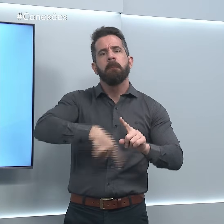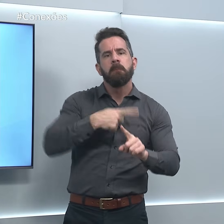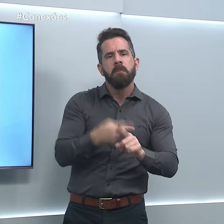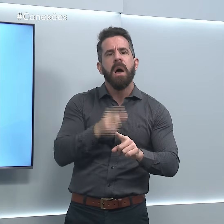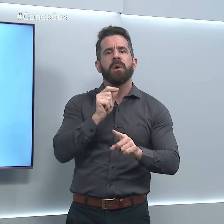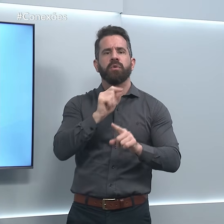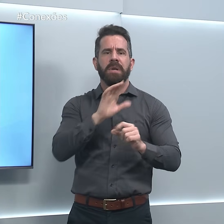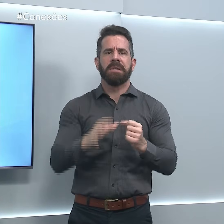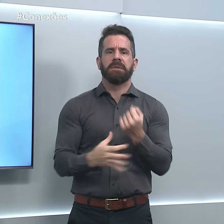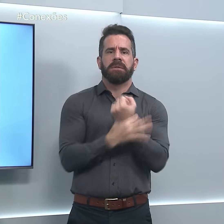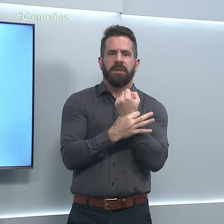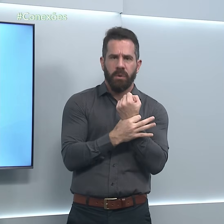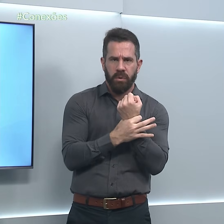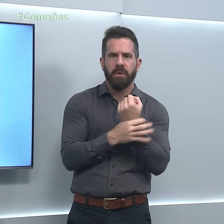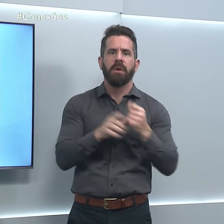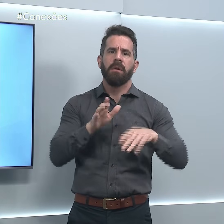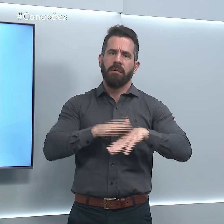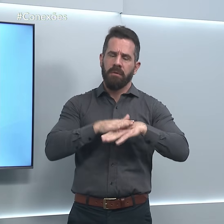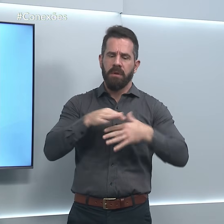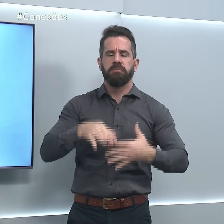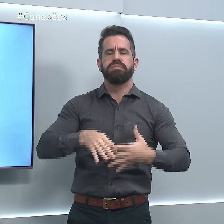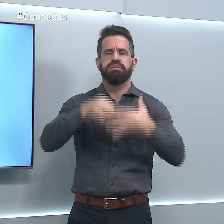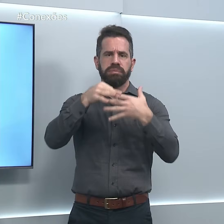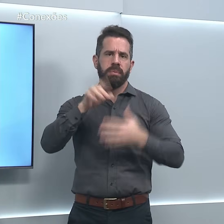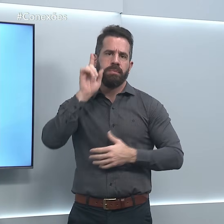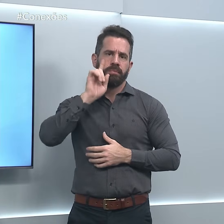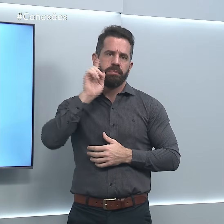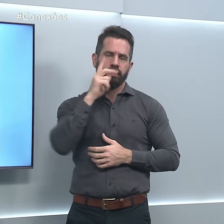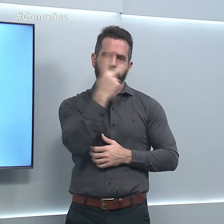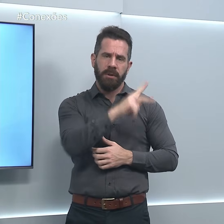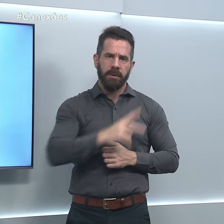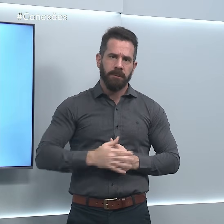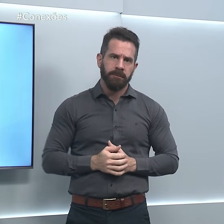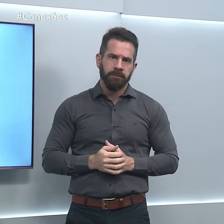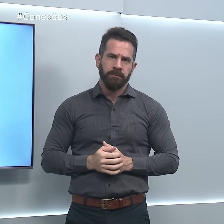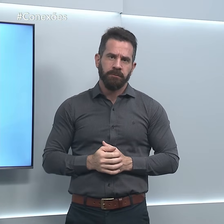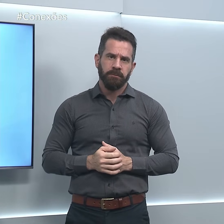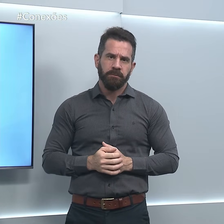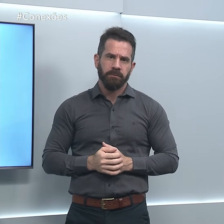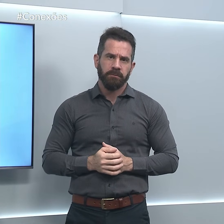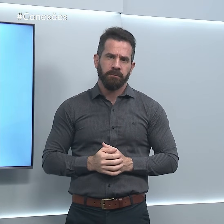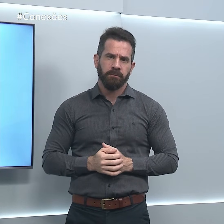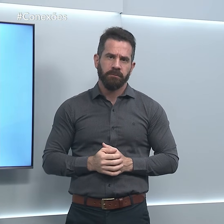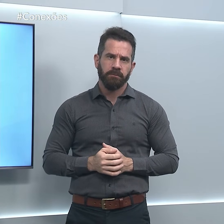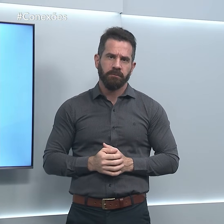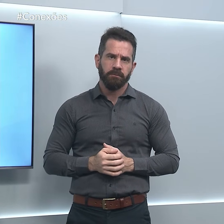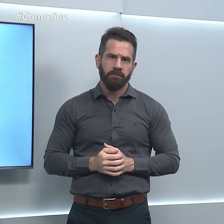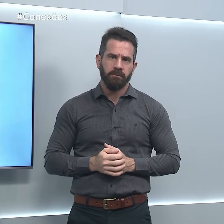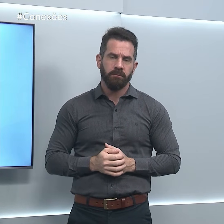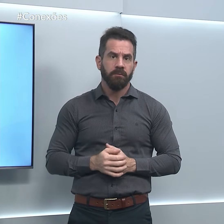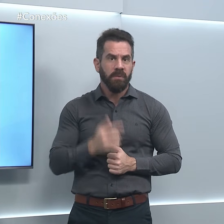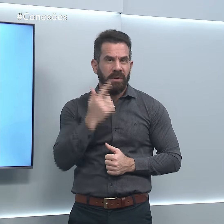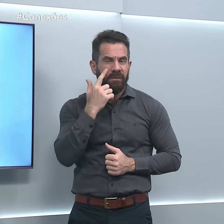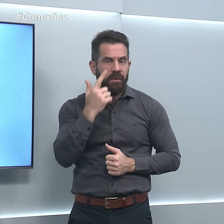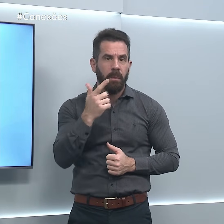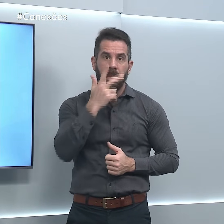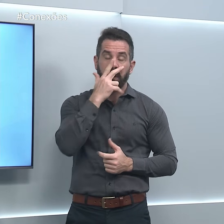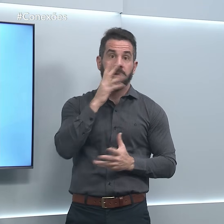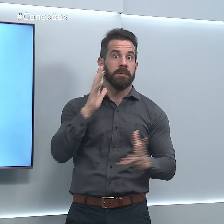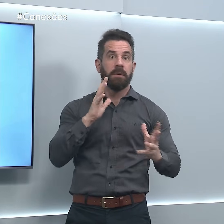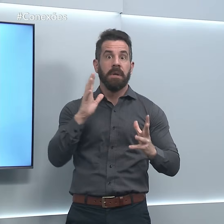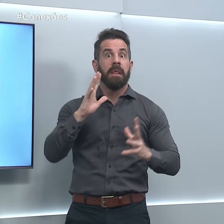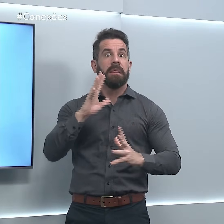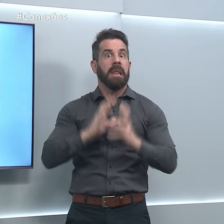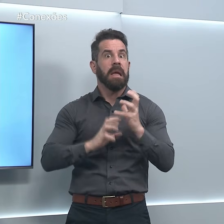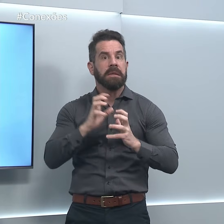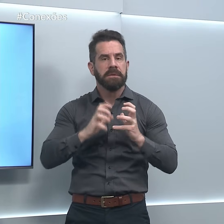de segurança liderado pelos Estados Unidos. Bom, agora que a gente falou sobre toda essa tensão, no Oriente Médio, a